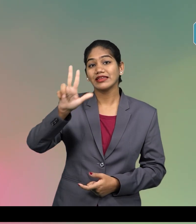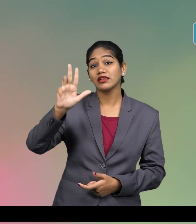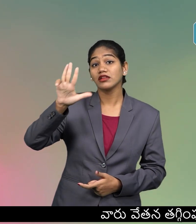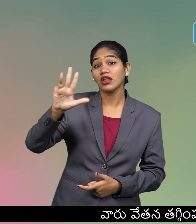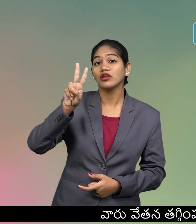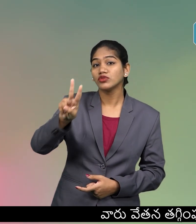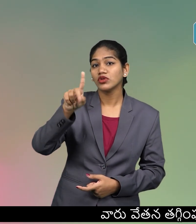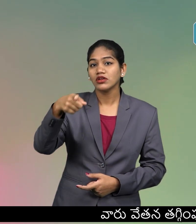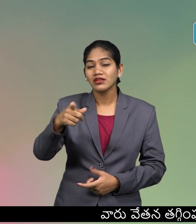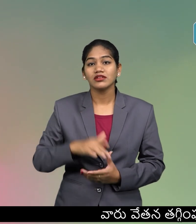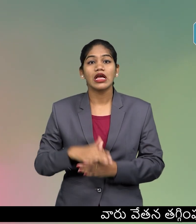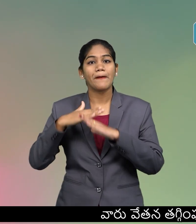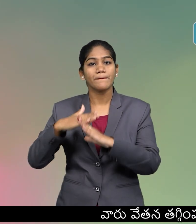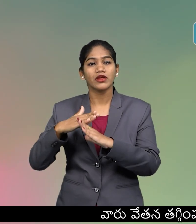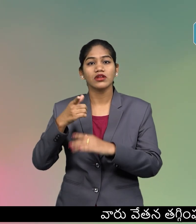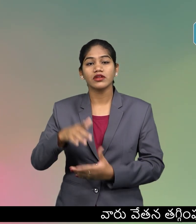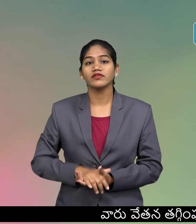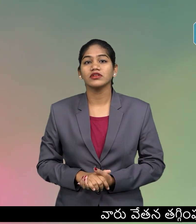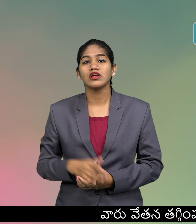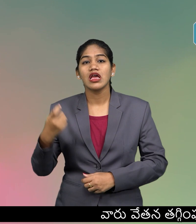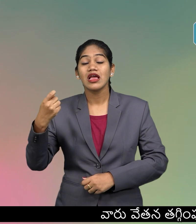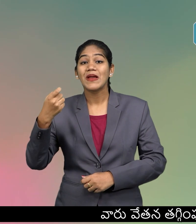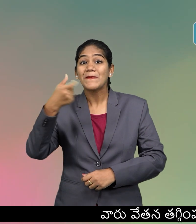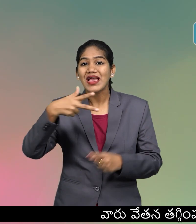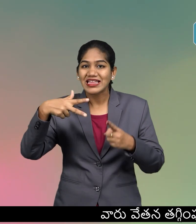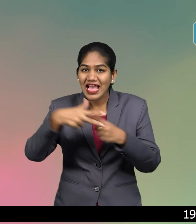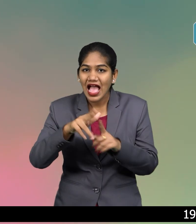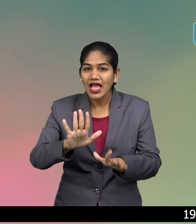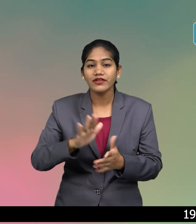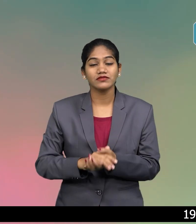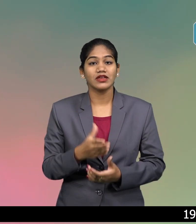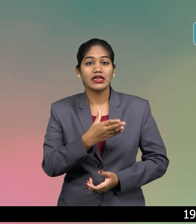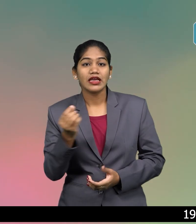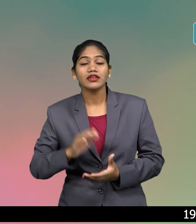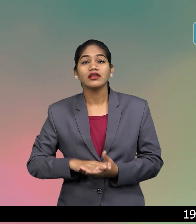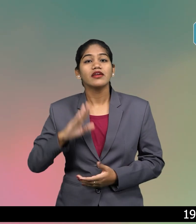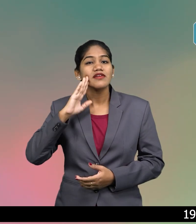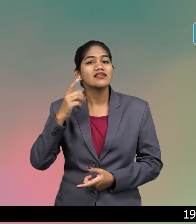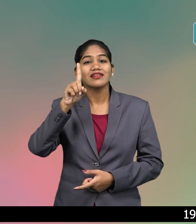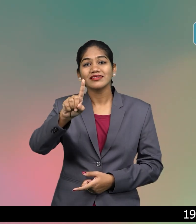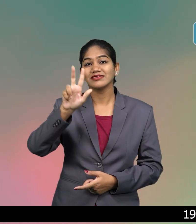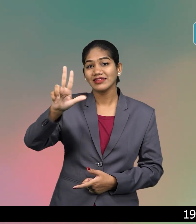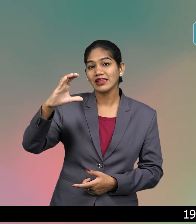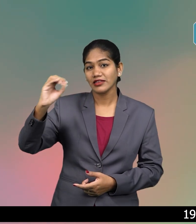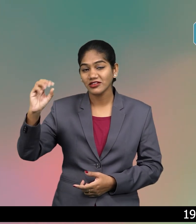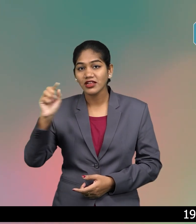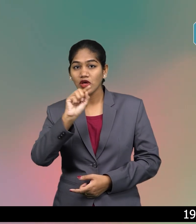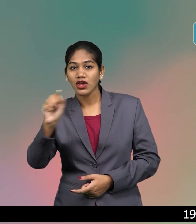1892లో వారు వేతన తగ్గింపును అడ్డుకున్నారు మరియు 1900, 1901లో